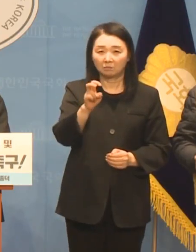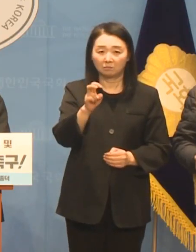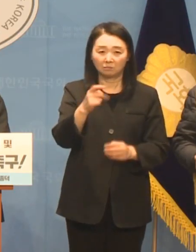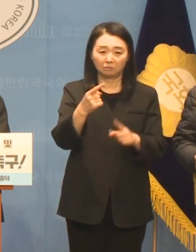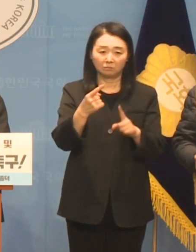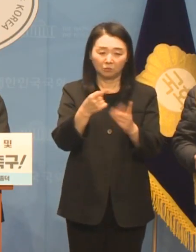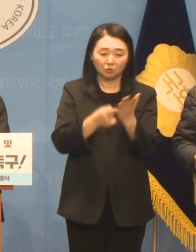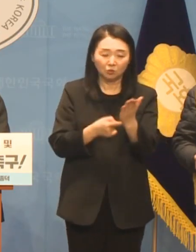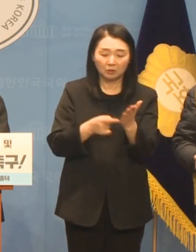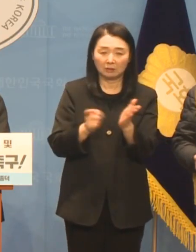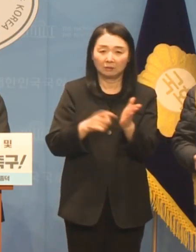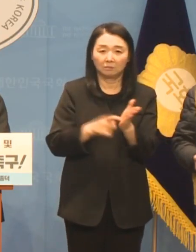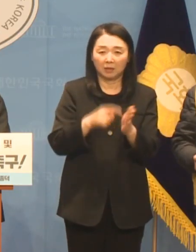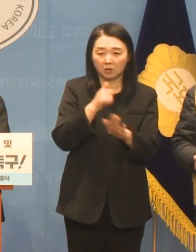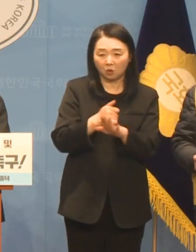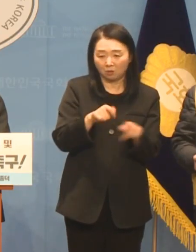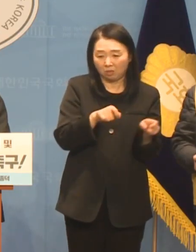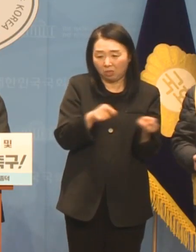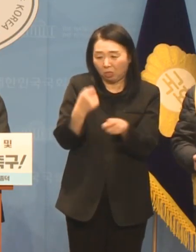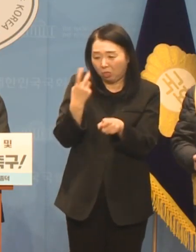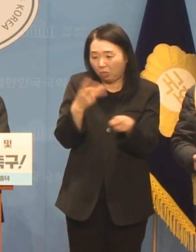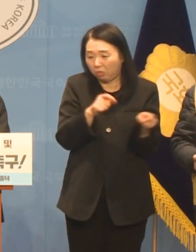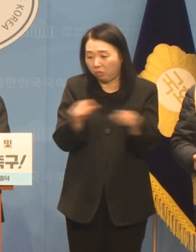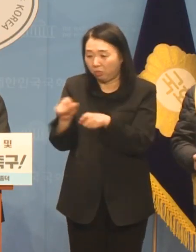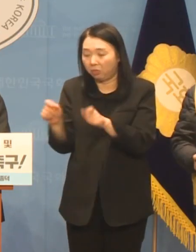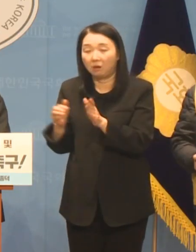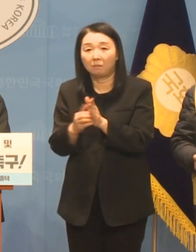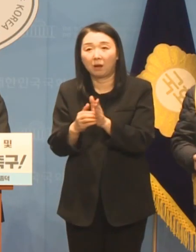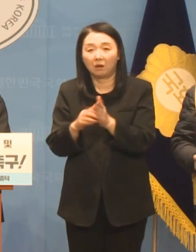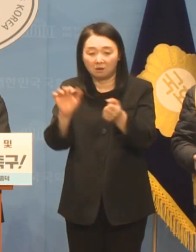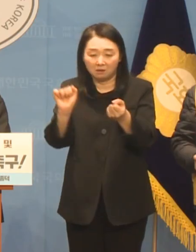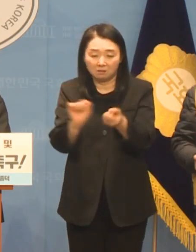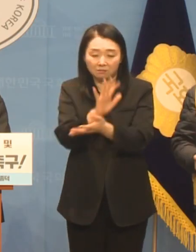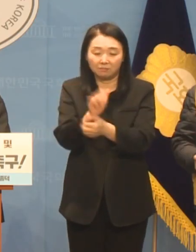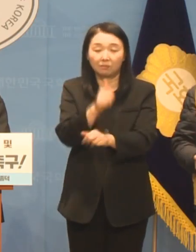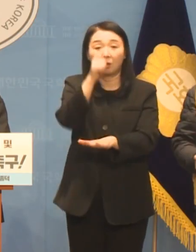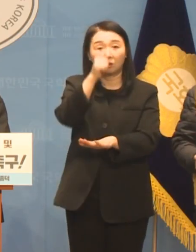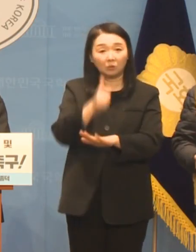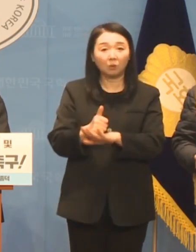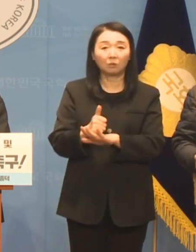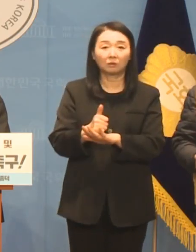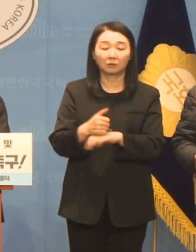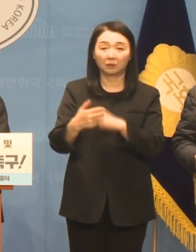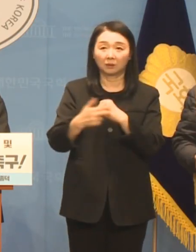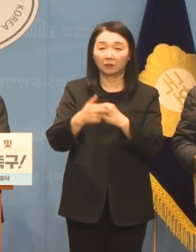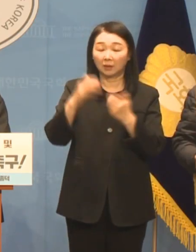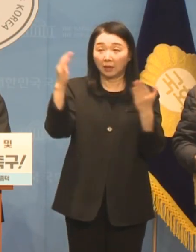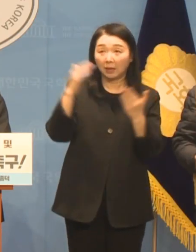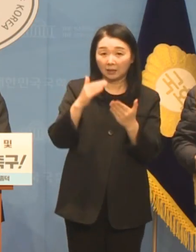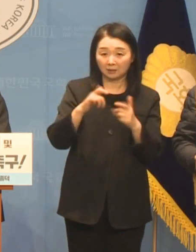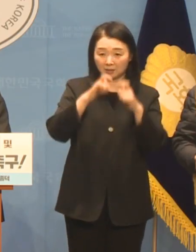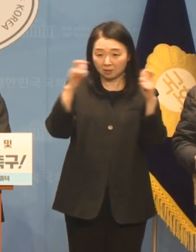달씩 지연되었습니다. 이 난리를 쳐놓고 의대 증원 백지화합니다.